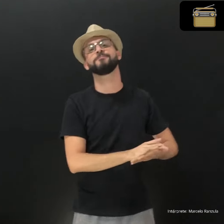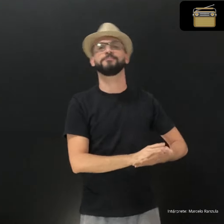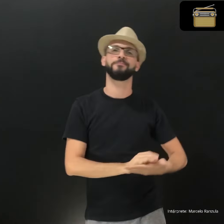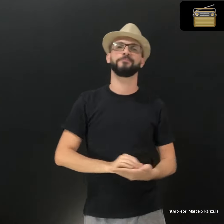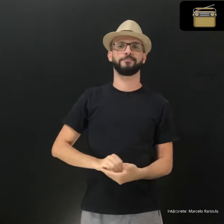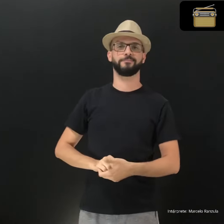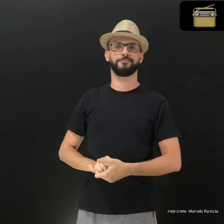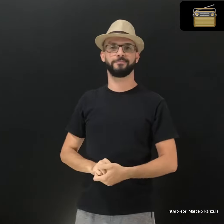qual resultado do futebol Vá futebol